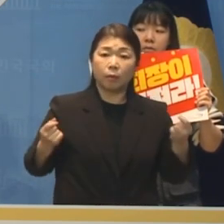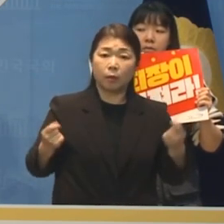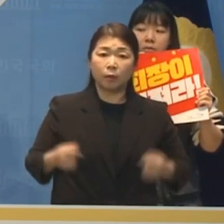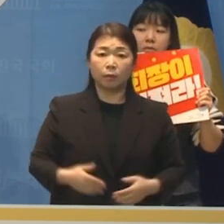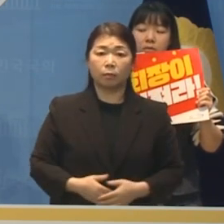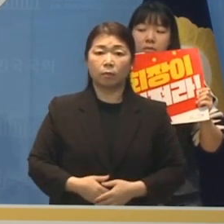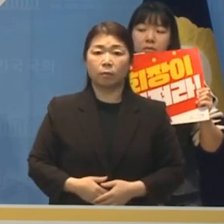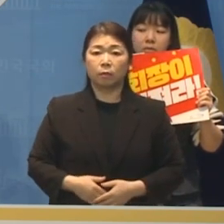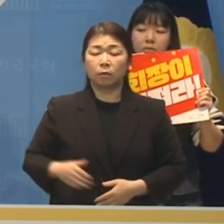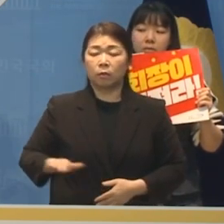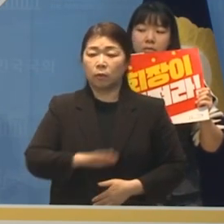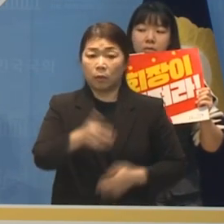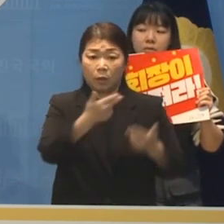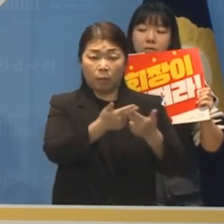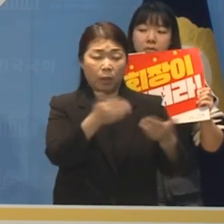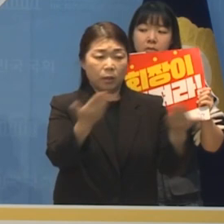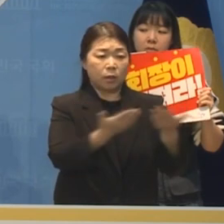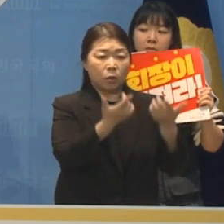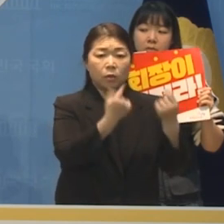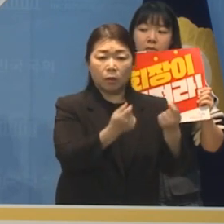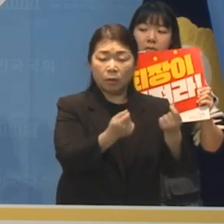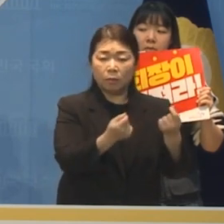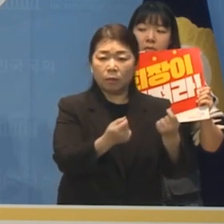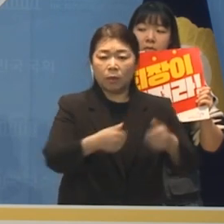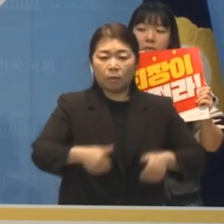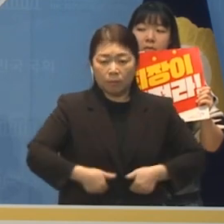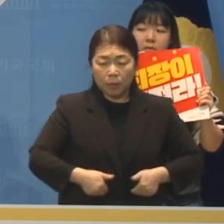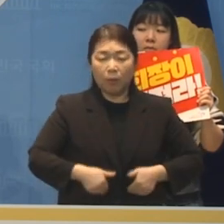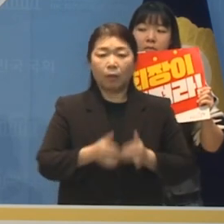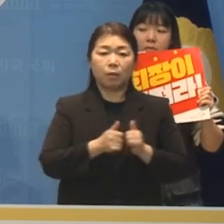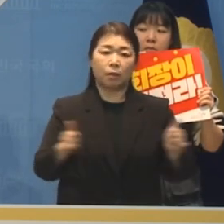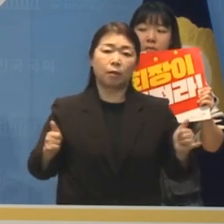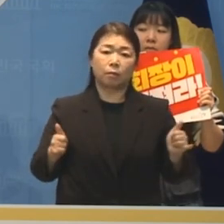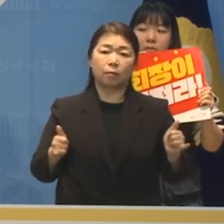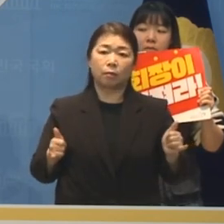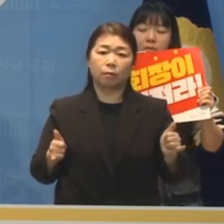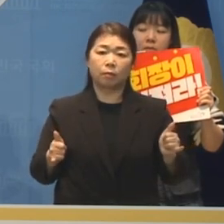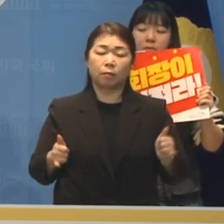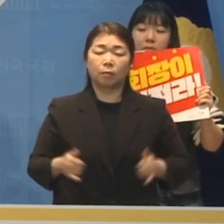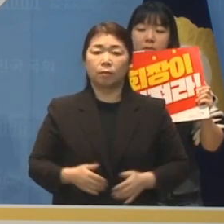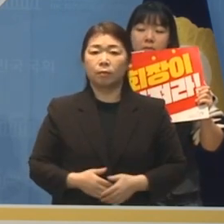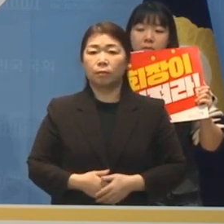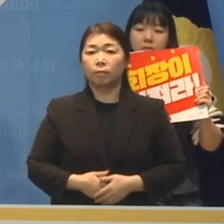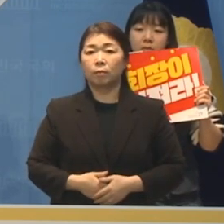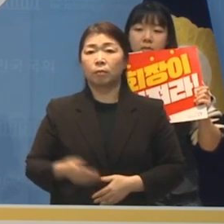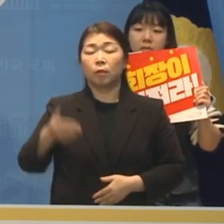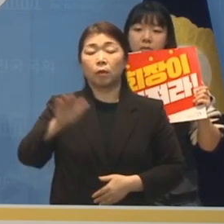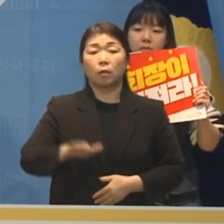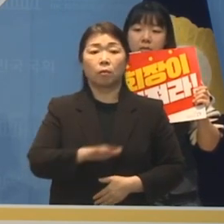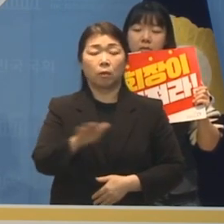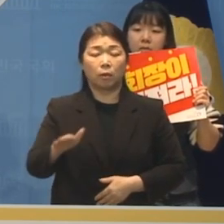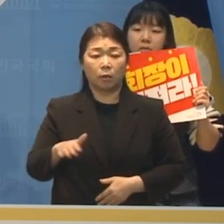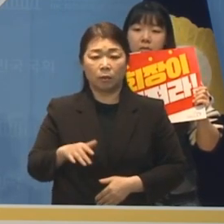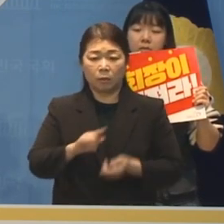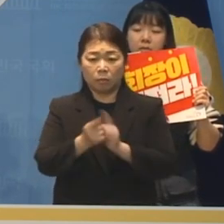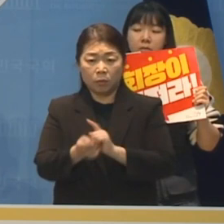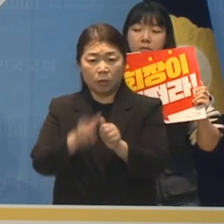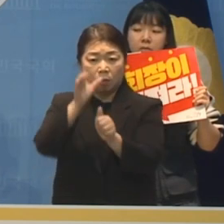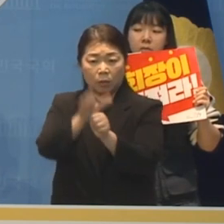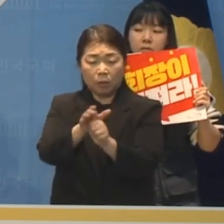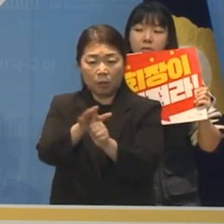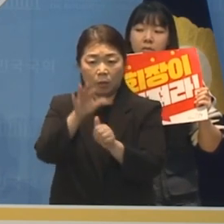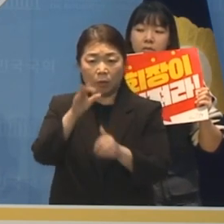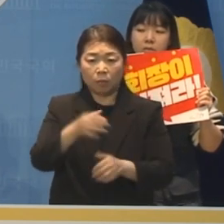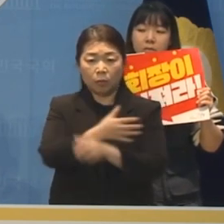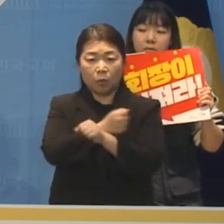우리는 협회 직원들만큼 협회에 필요한 노동을 합니다. 그런데 우리는 간접